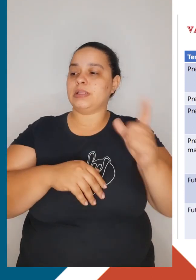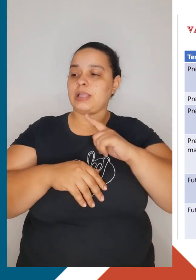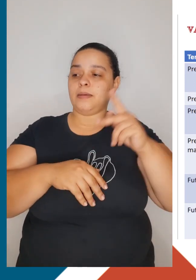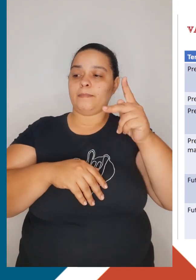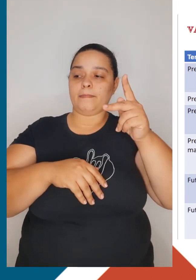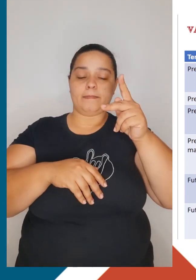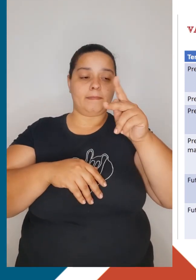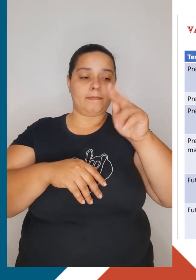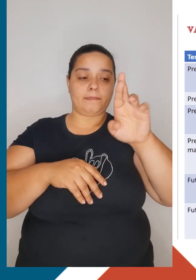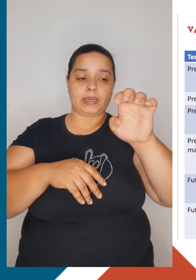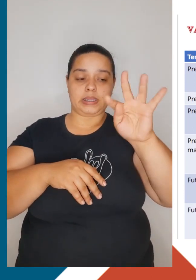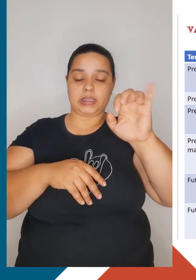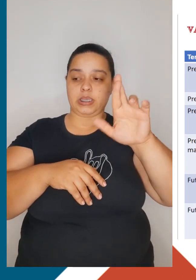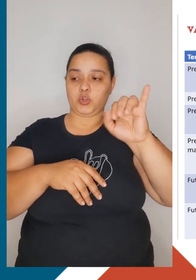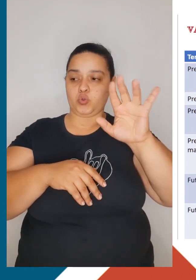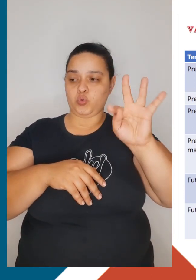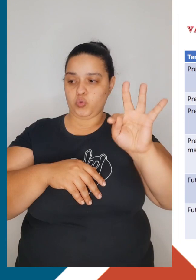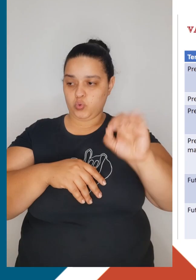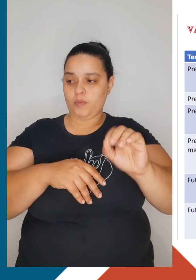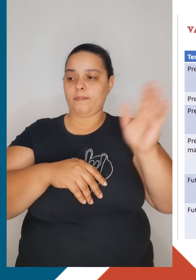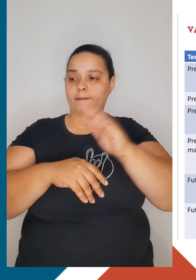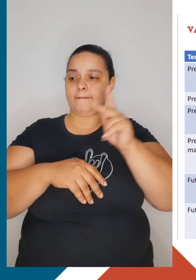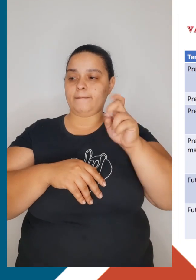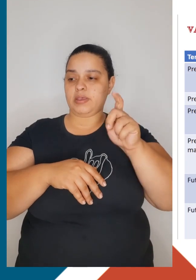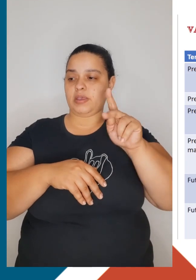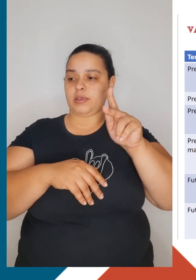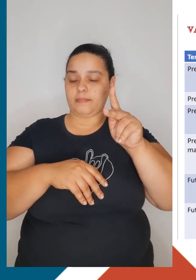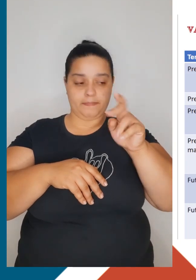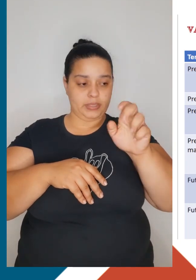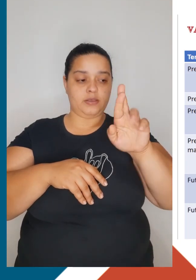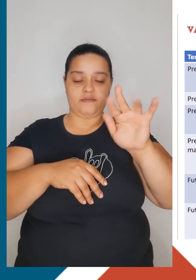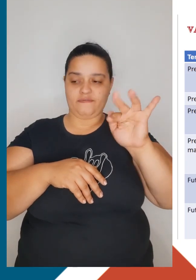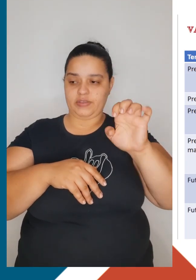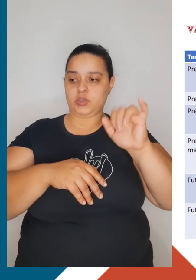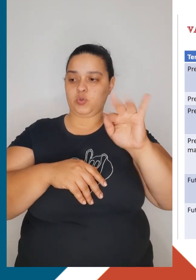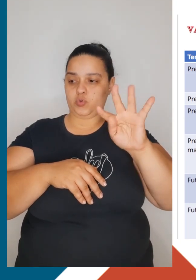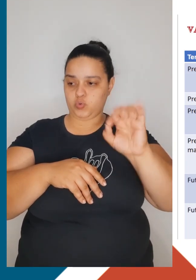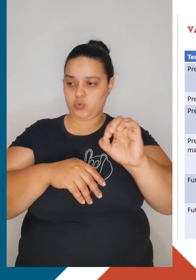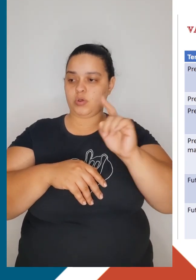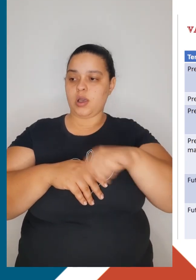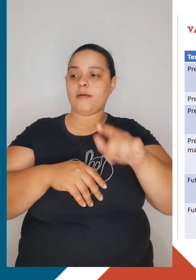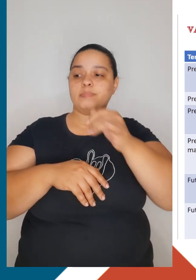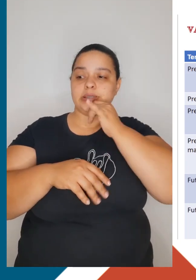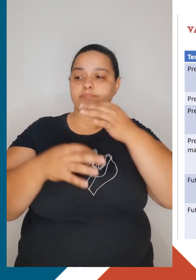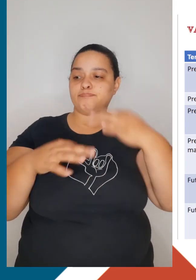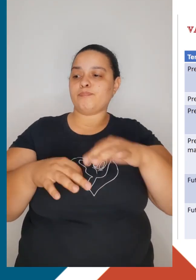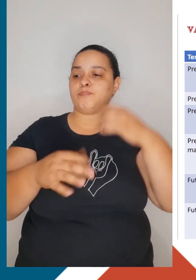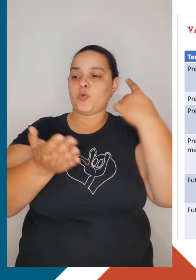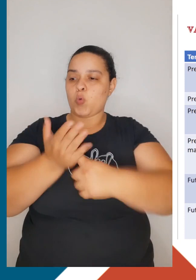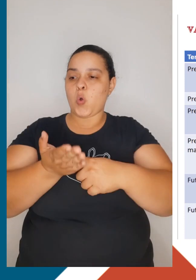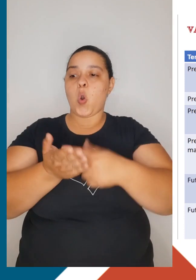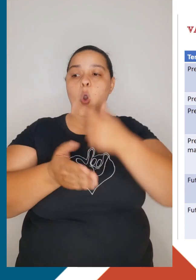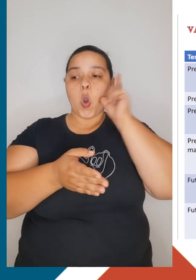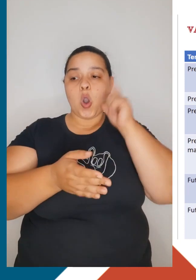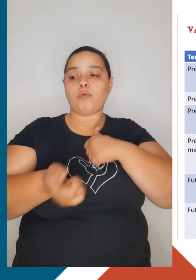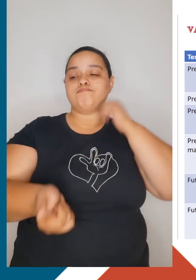perfeito representa um fato pontual no passado, que se iniciou e se concluiu no passado. Ontem eu joguei futebol.